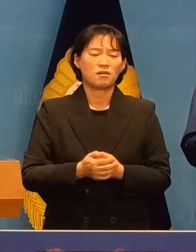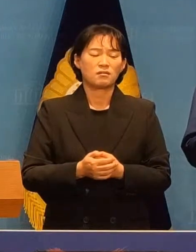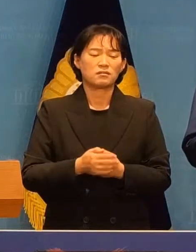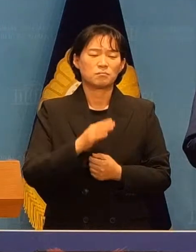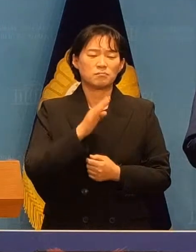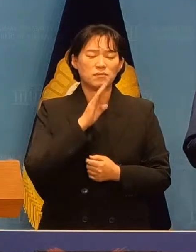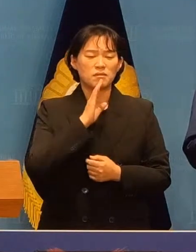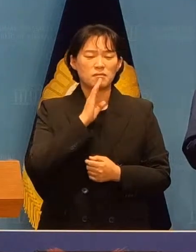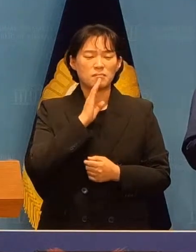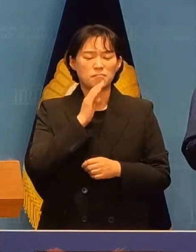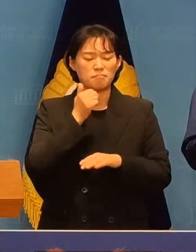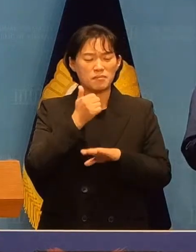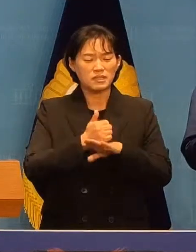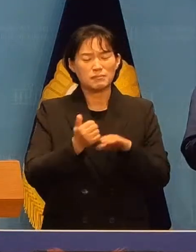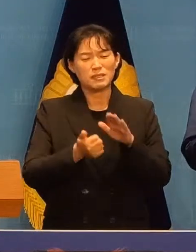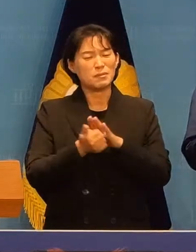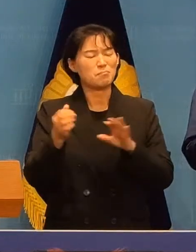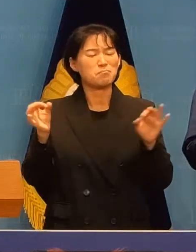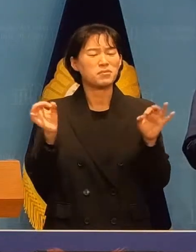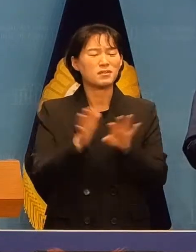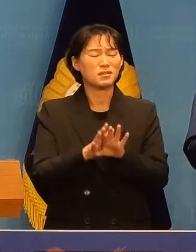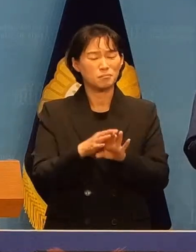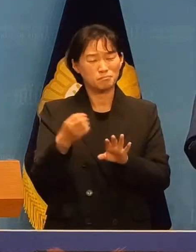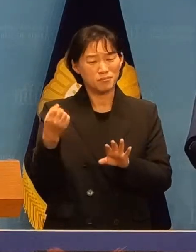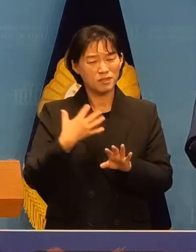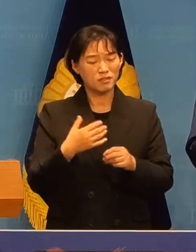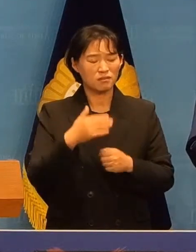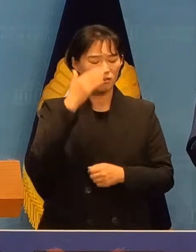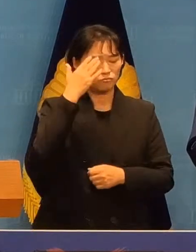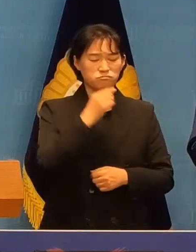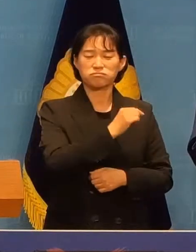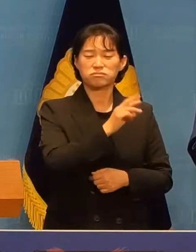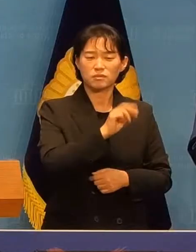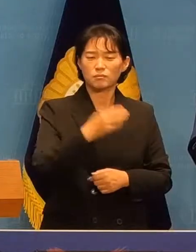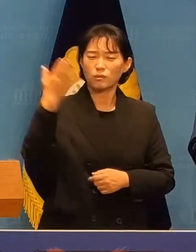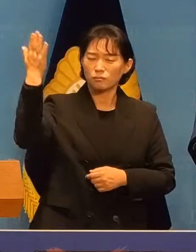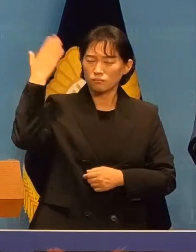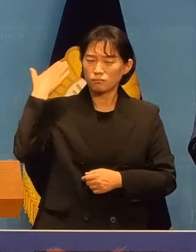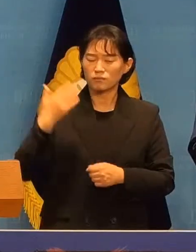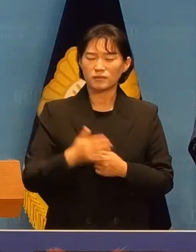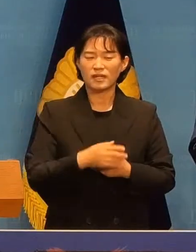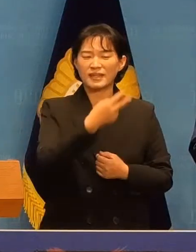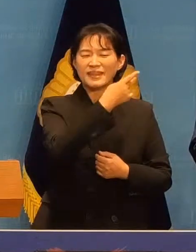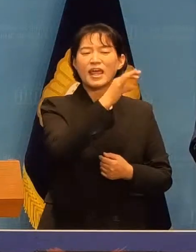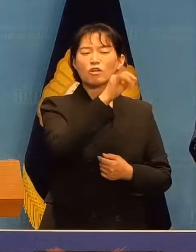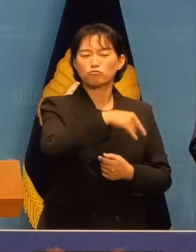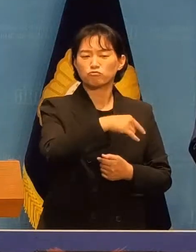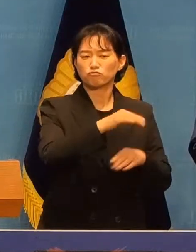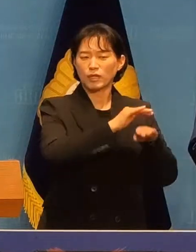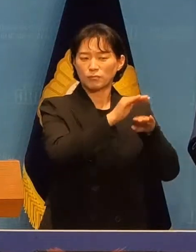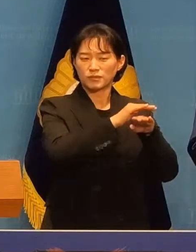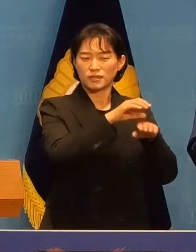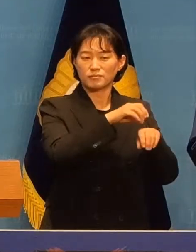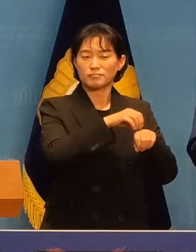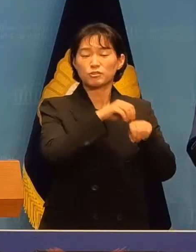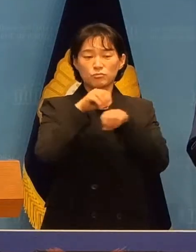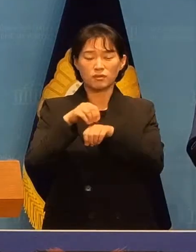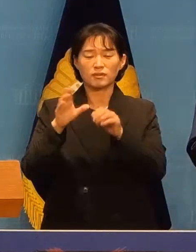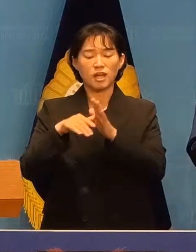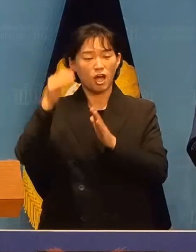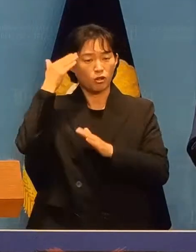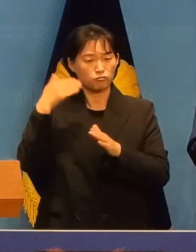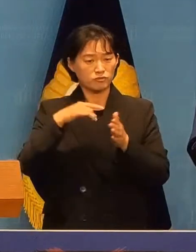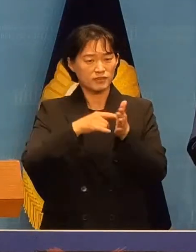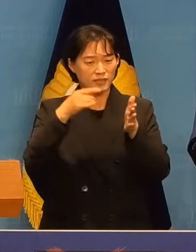사라지는 것이라고 아우성치고 있습니다. 한국GM은 과거 대우자동차를 인수하면서